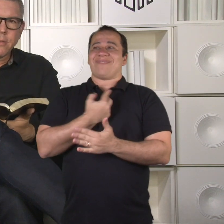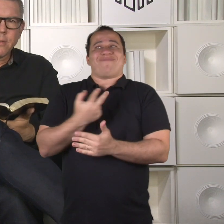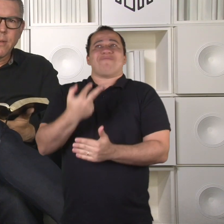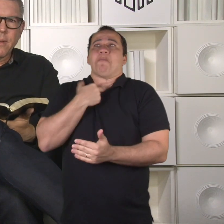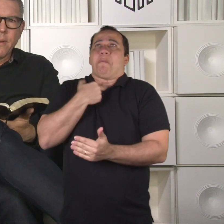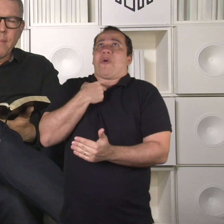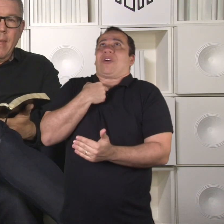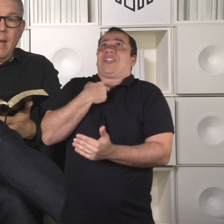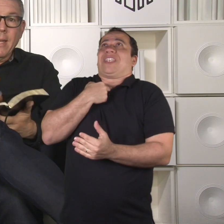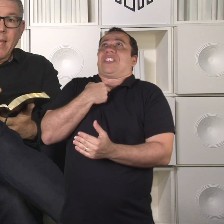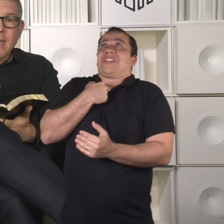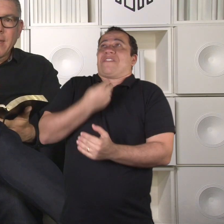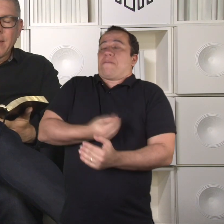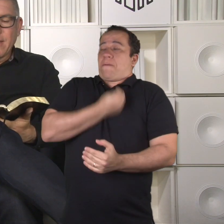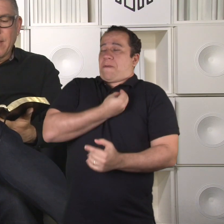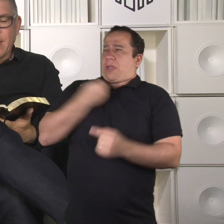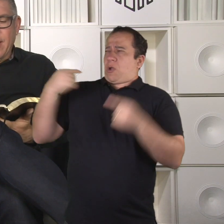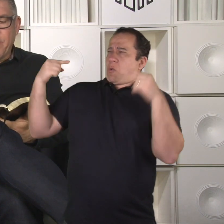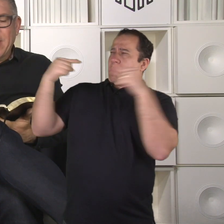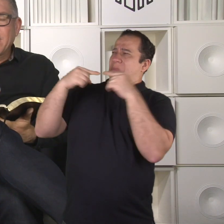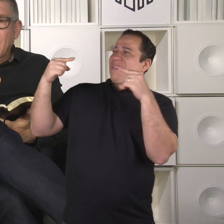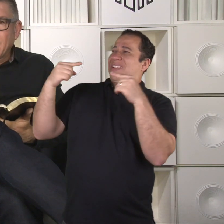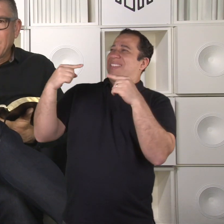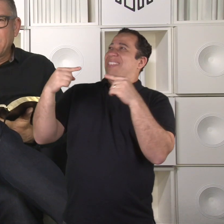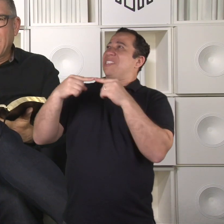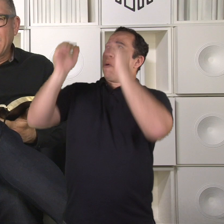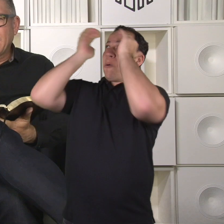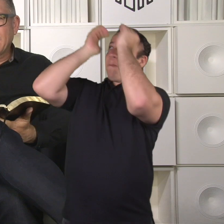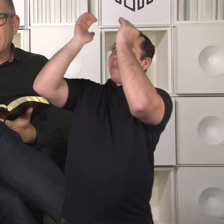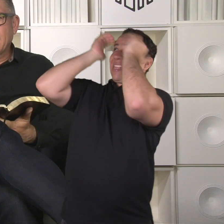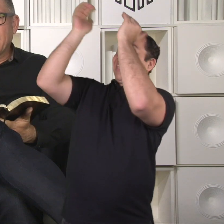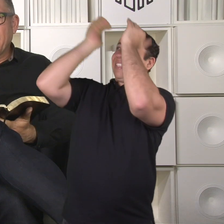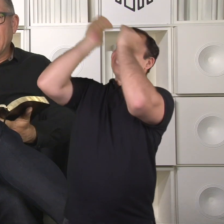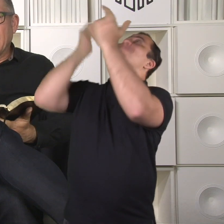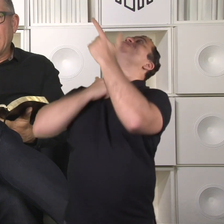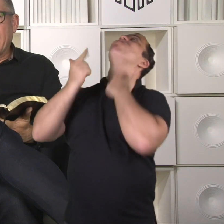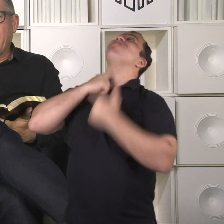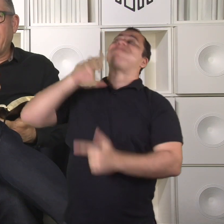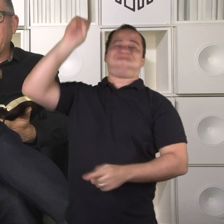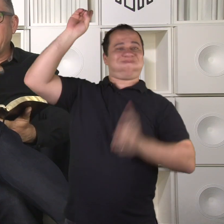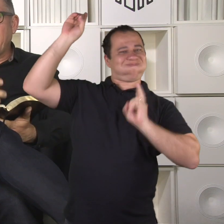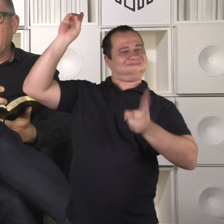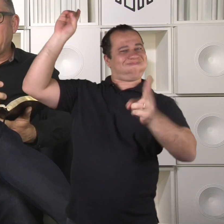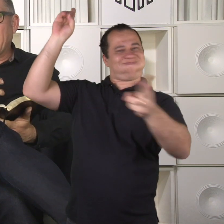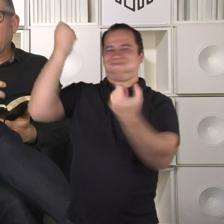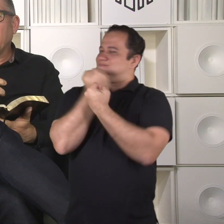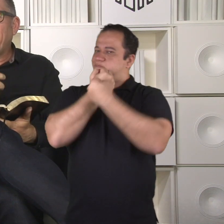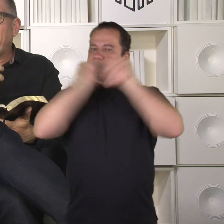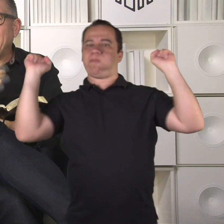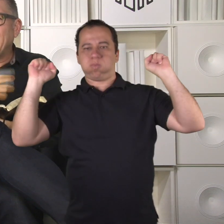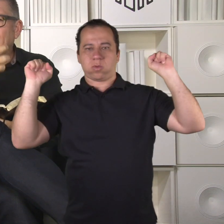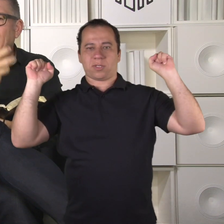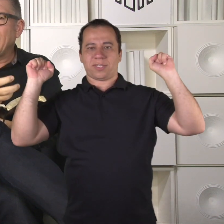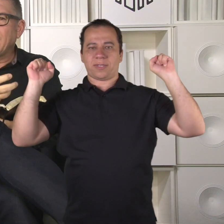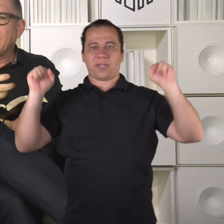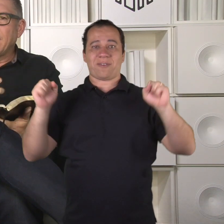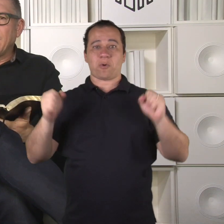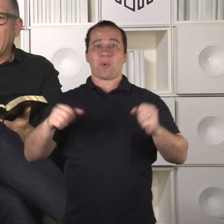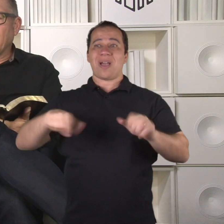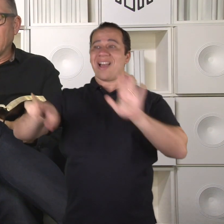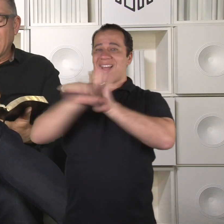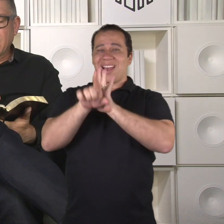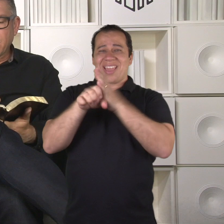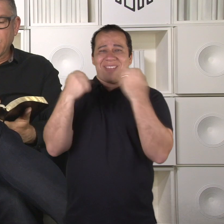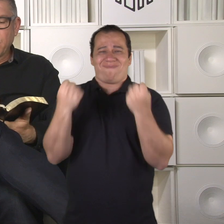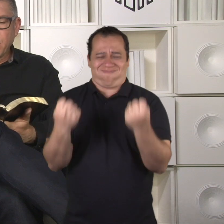de Deus. A lei é pesada demais. Viver para cumprir a lei